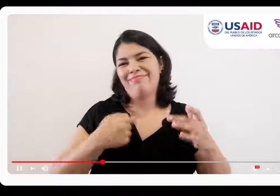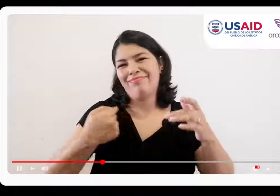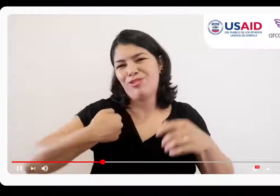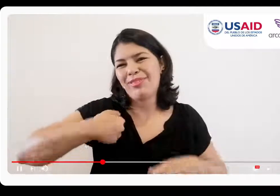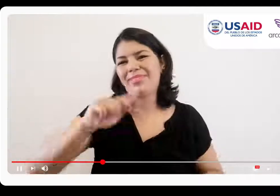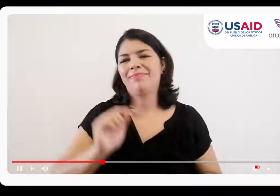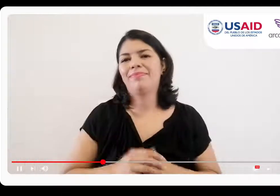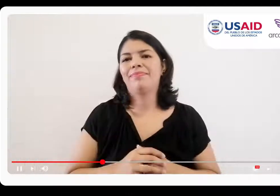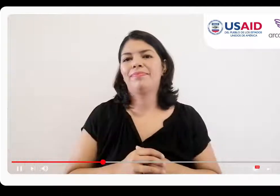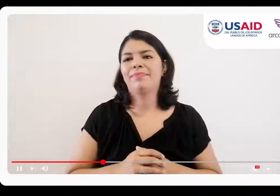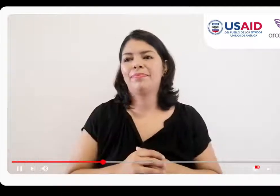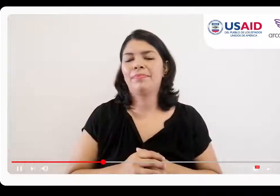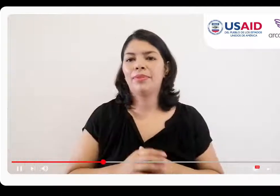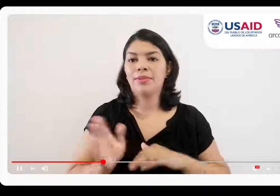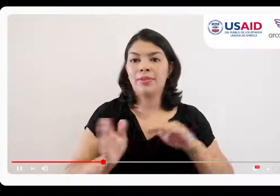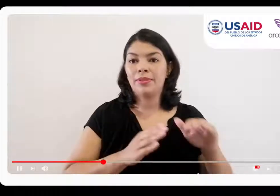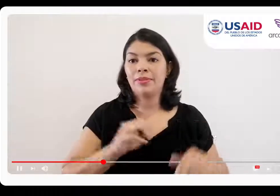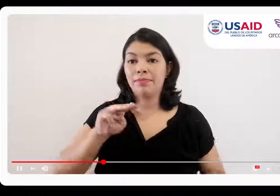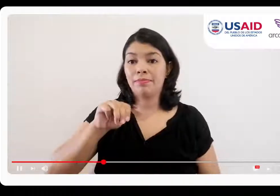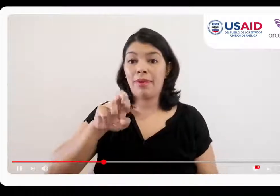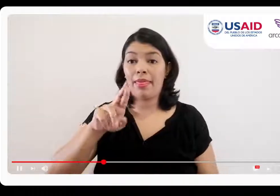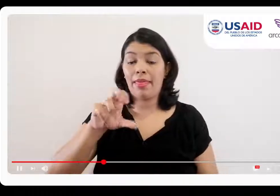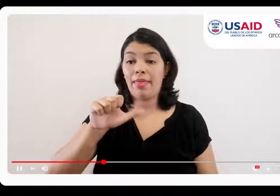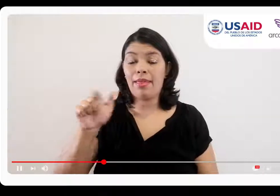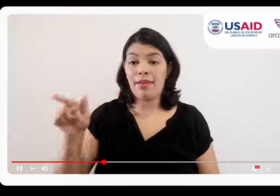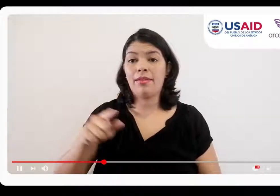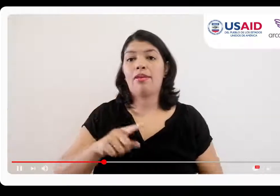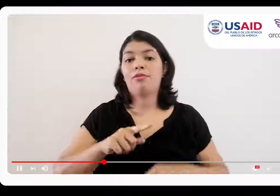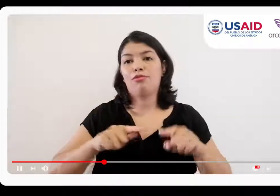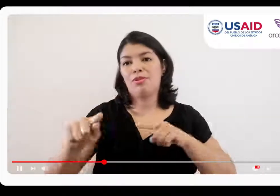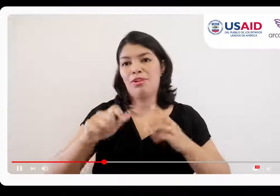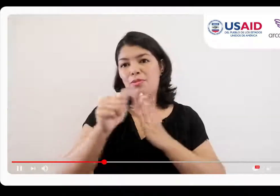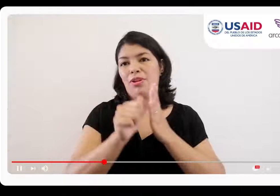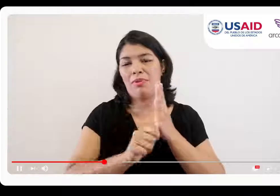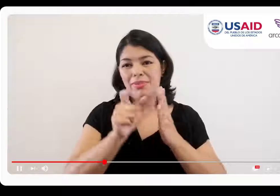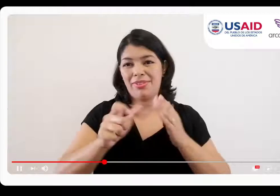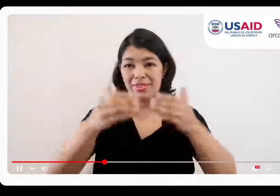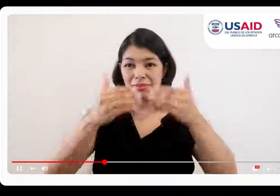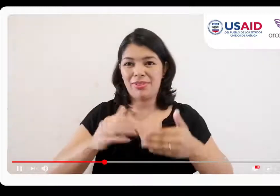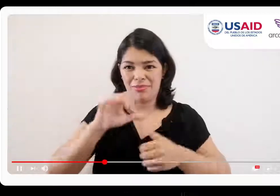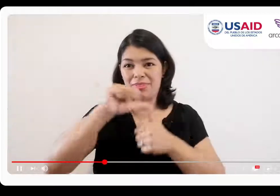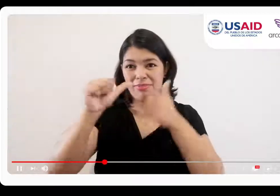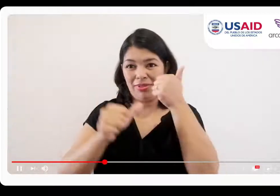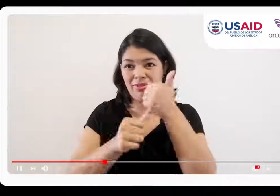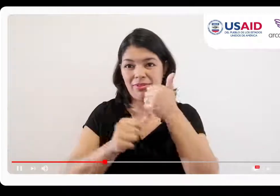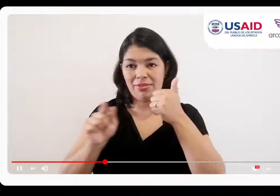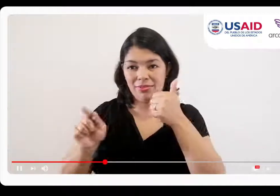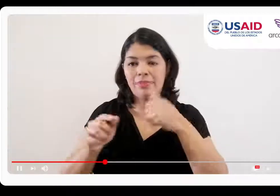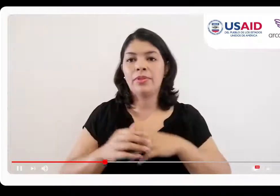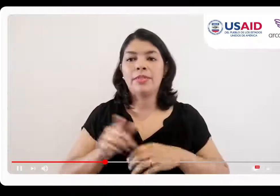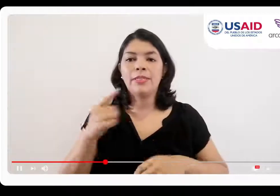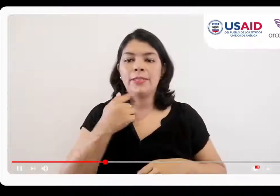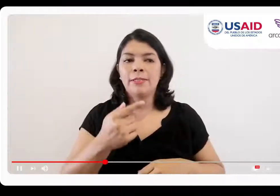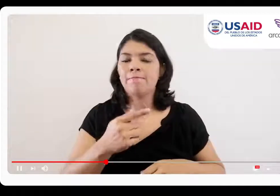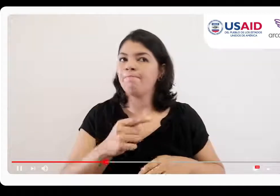María Valdrich es la coordinadora del programa de atención para personas con discapacidad en el municipio de Apartadó y asegura que el primer paso